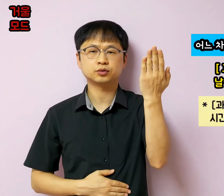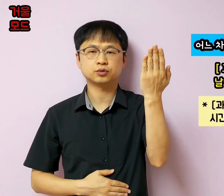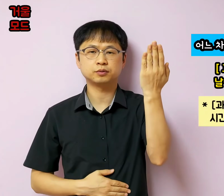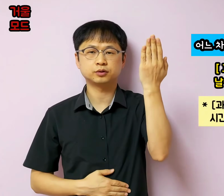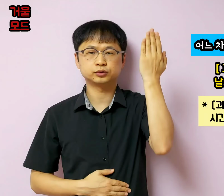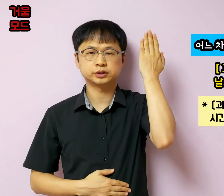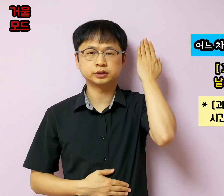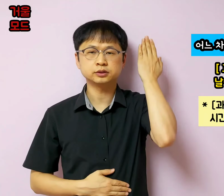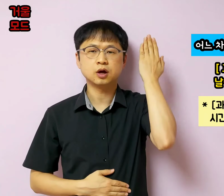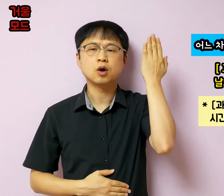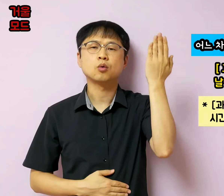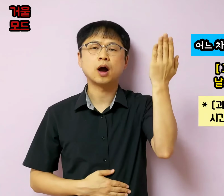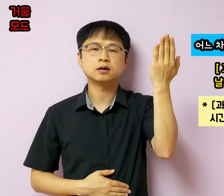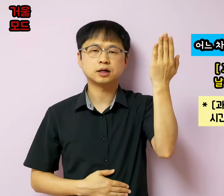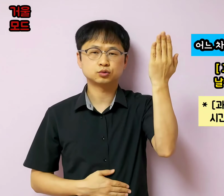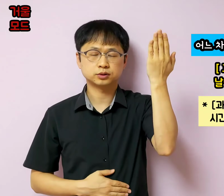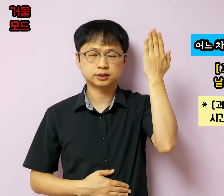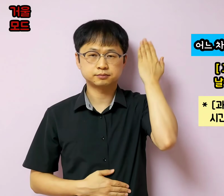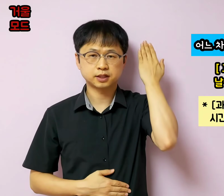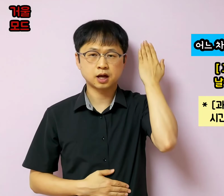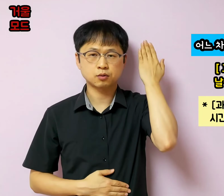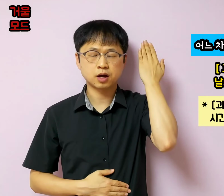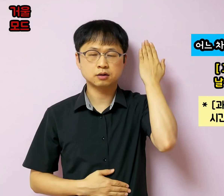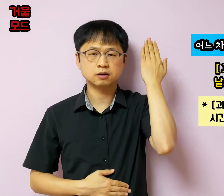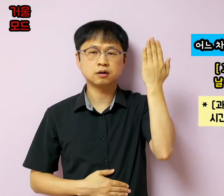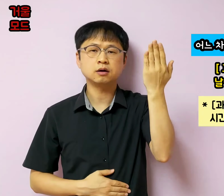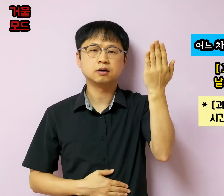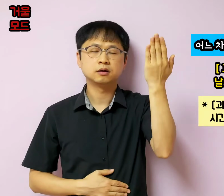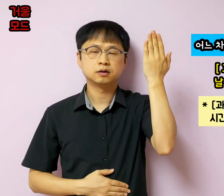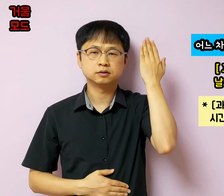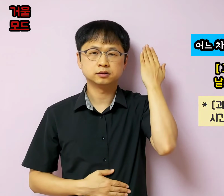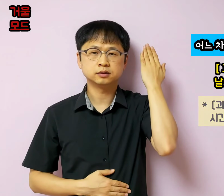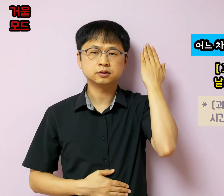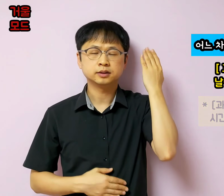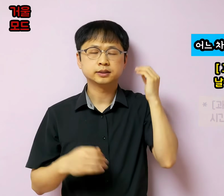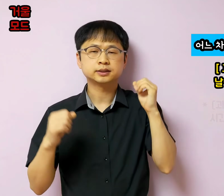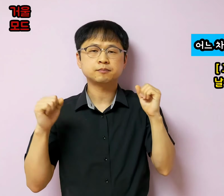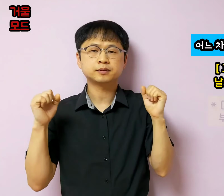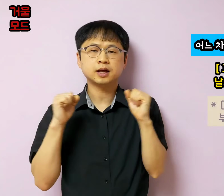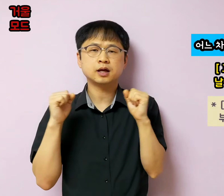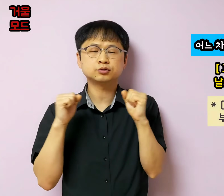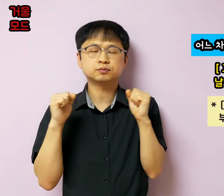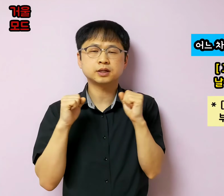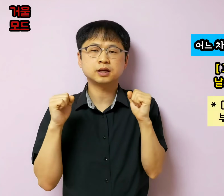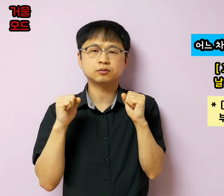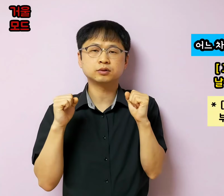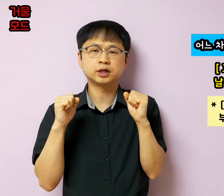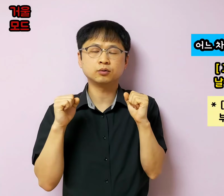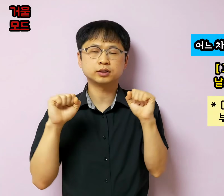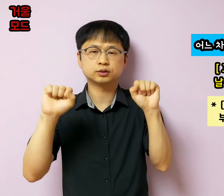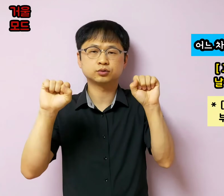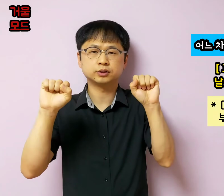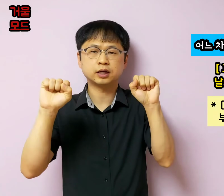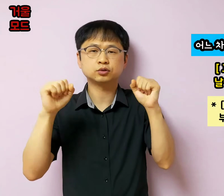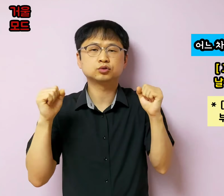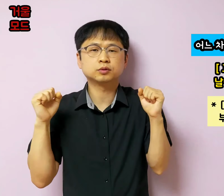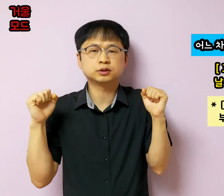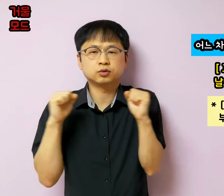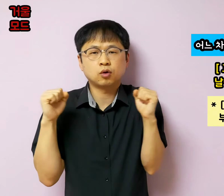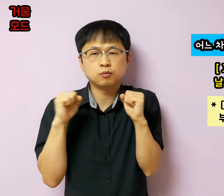뒤쪽으로 밀어주시는 과거란 수어를 썼습니다. 과거, 어느, 찹다, 춥다 혹은 겨울이란 수어는 양손 주먹을 쥐고